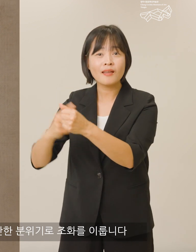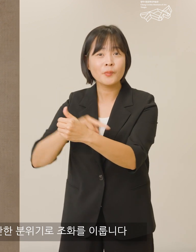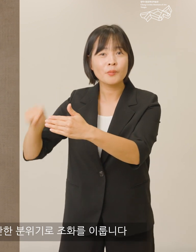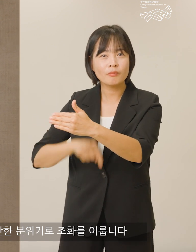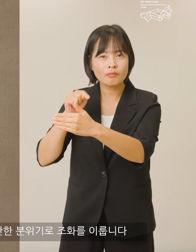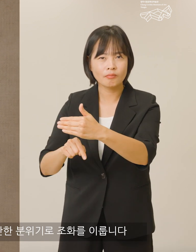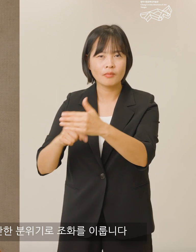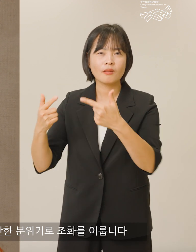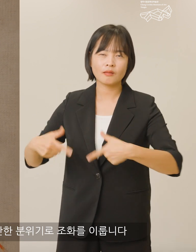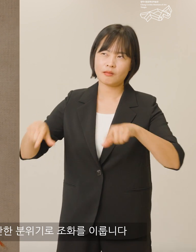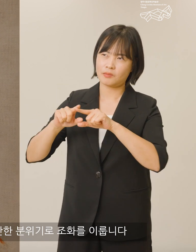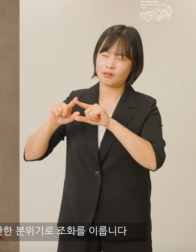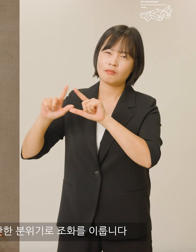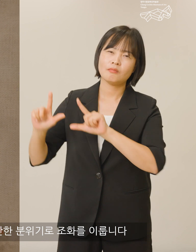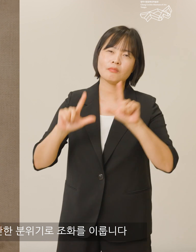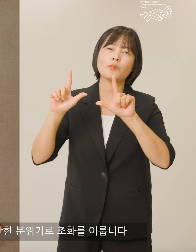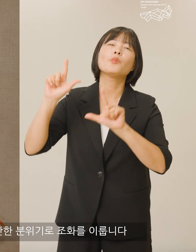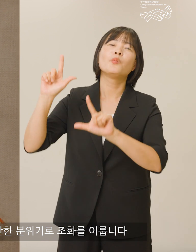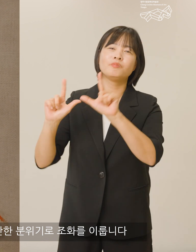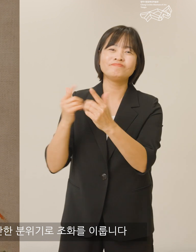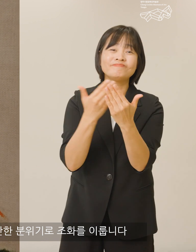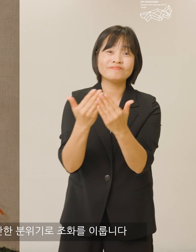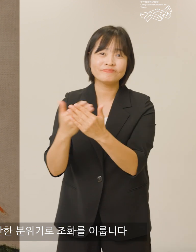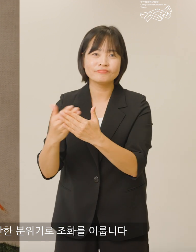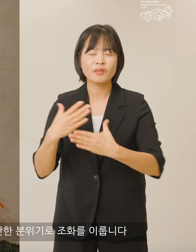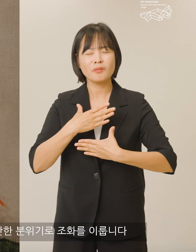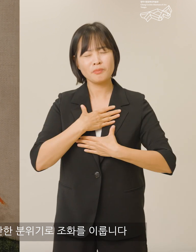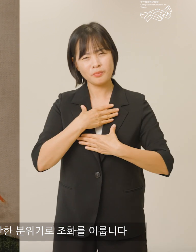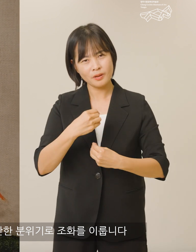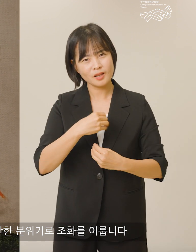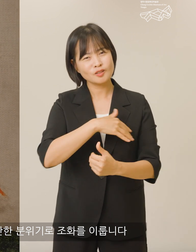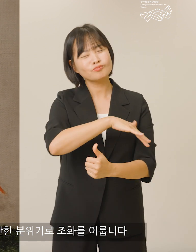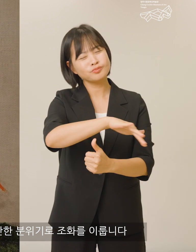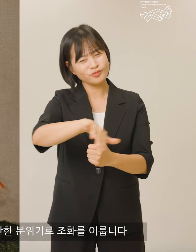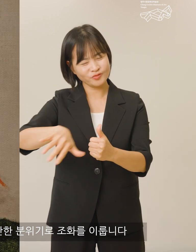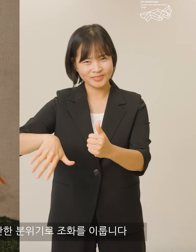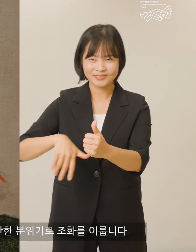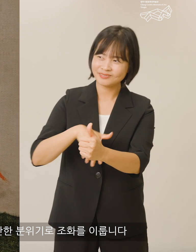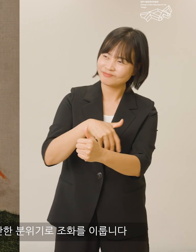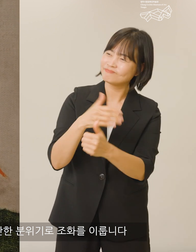자유롭게 자연 속에 함께하는 모습으로 그려내어 편안한 분위기로 조화를 이룹니다.